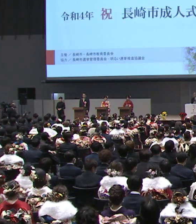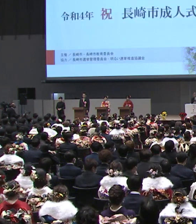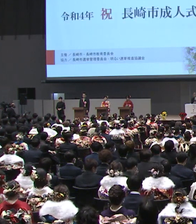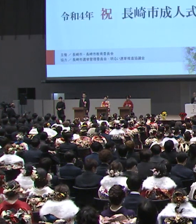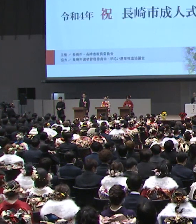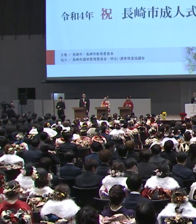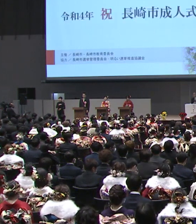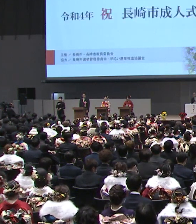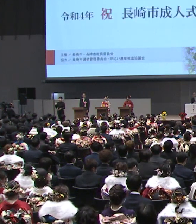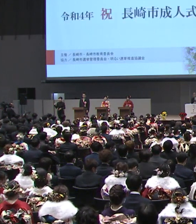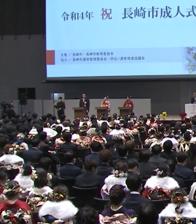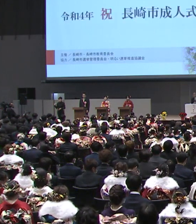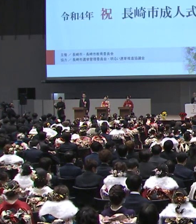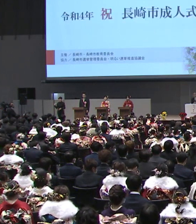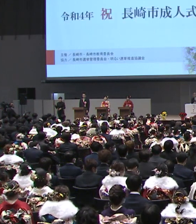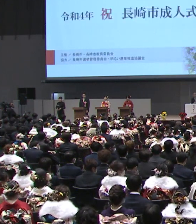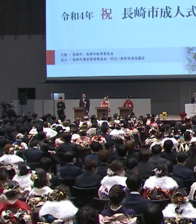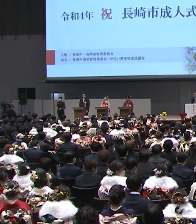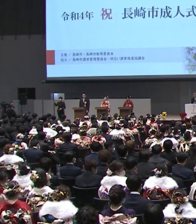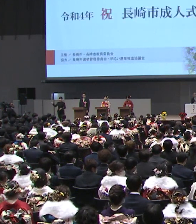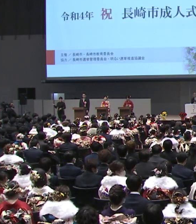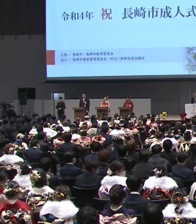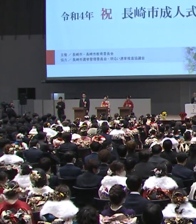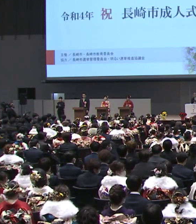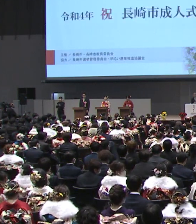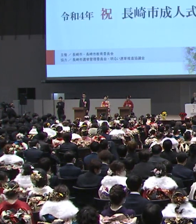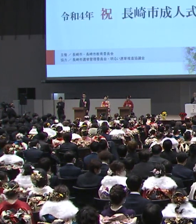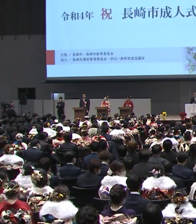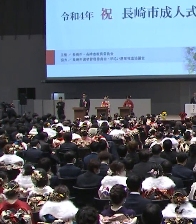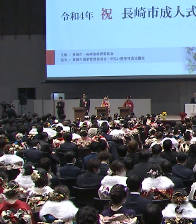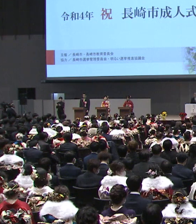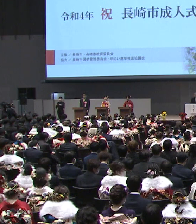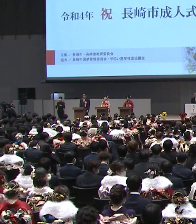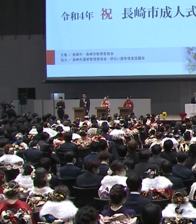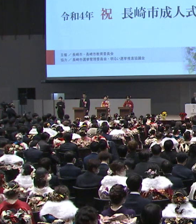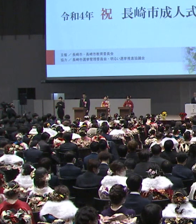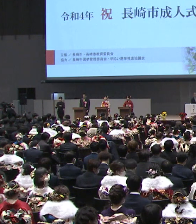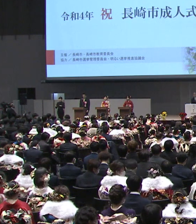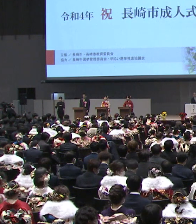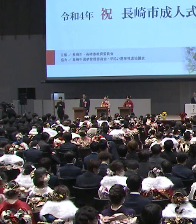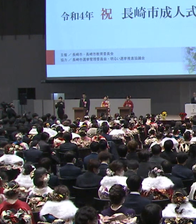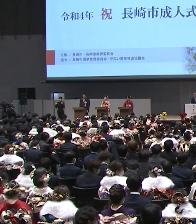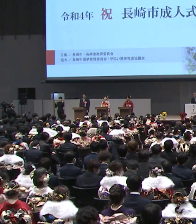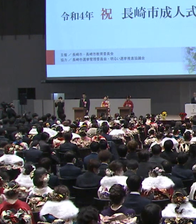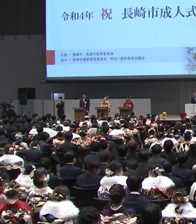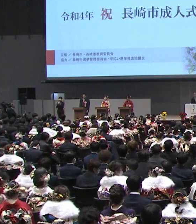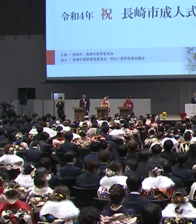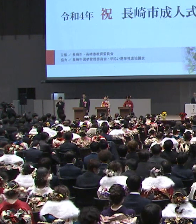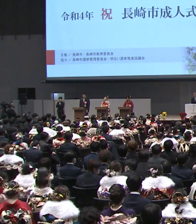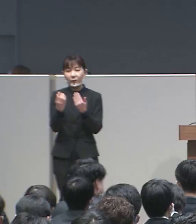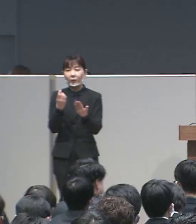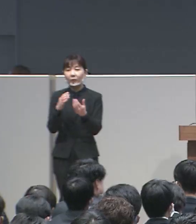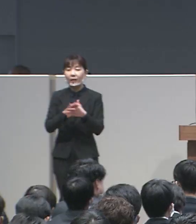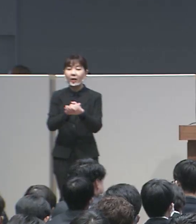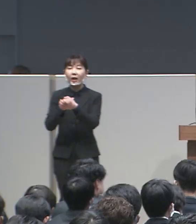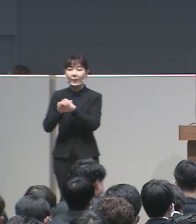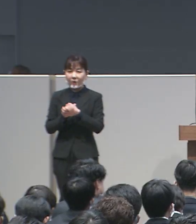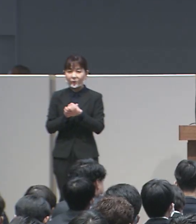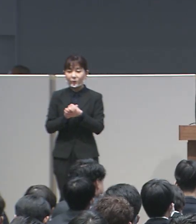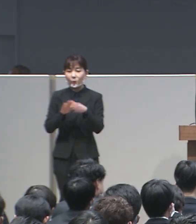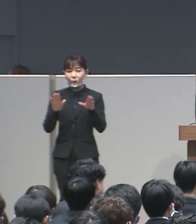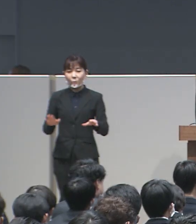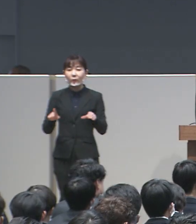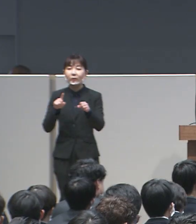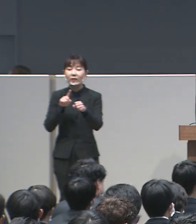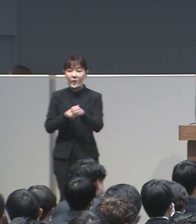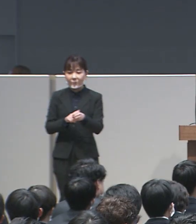わたくしたちも会場の皆様と同じく本日成人式を迎える仲間としてこの日のため